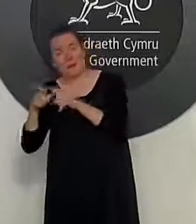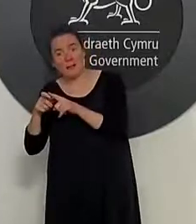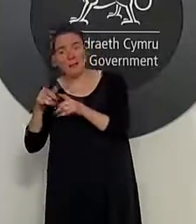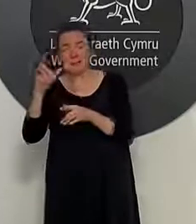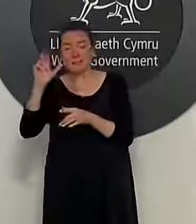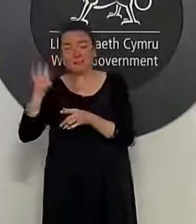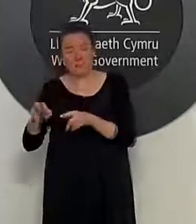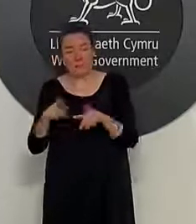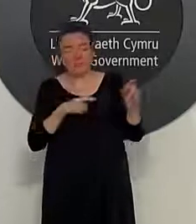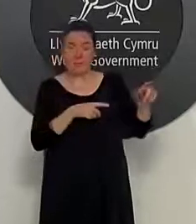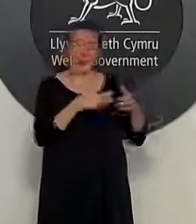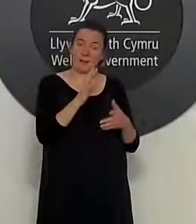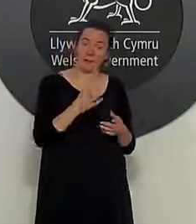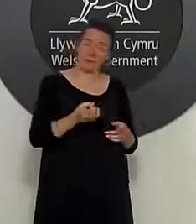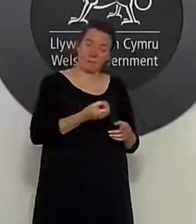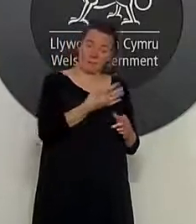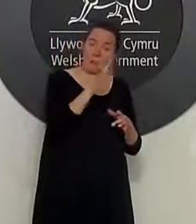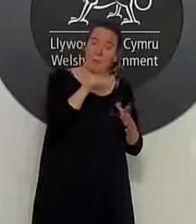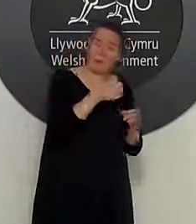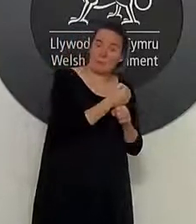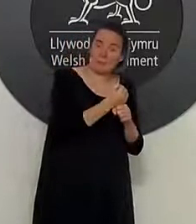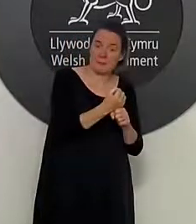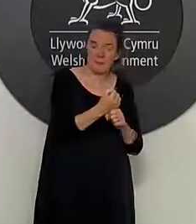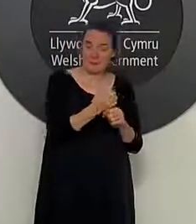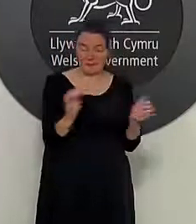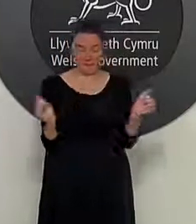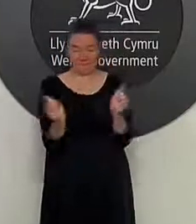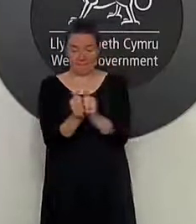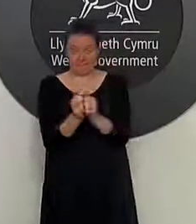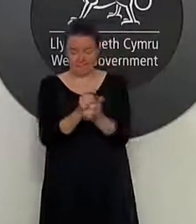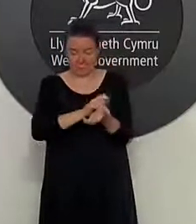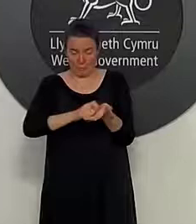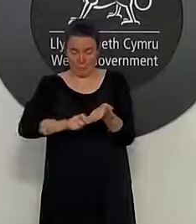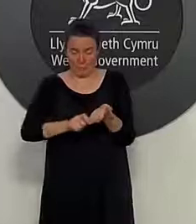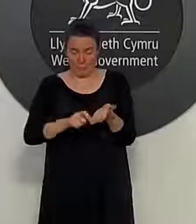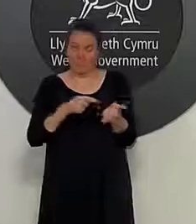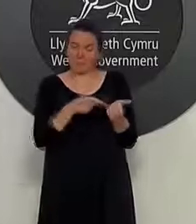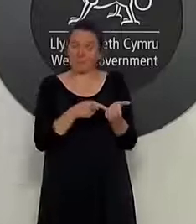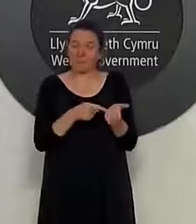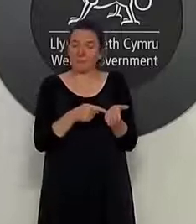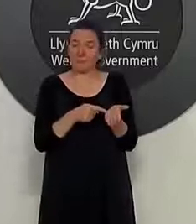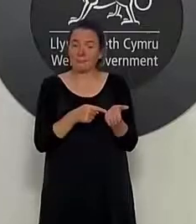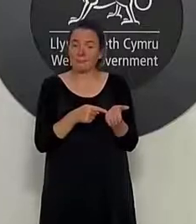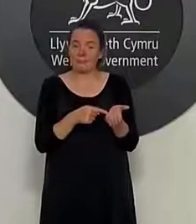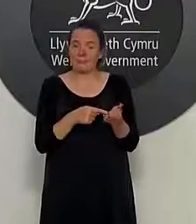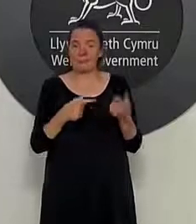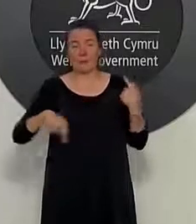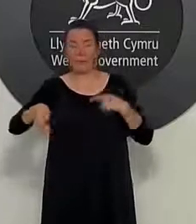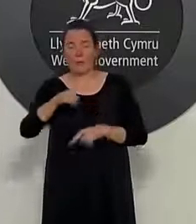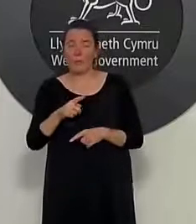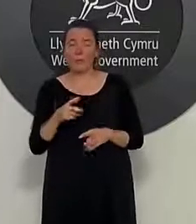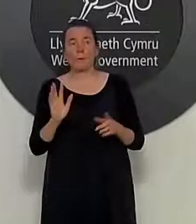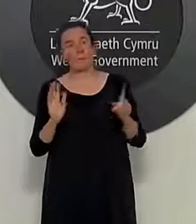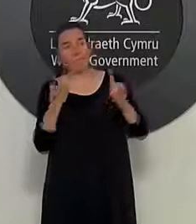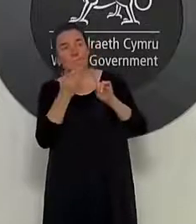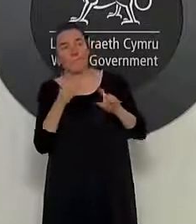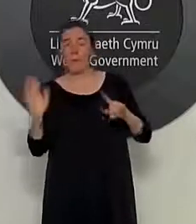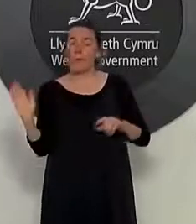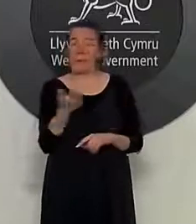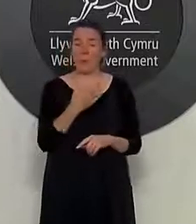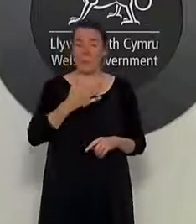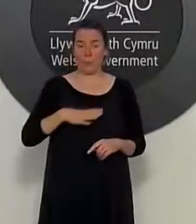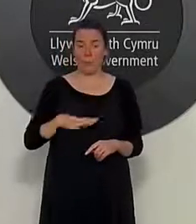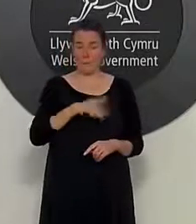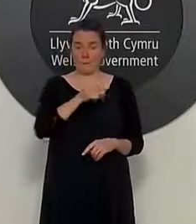a Llywodraeth yn y maes hwn. Y nod yw roi I bawb yr hawl I fyw adra, sef